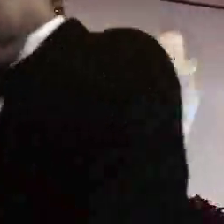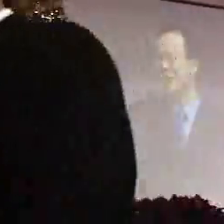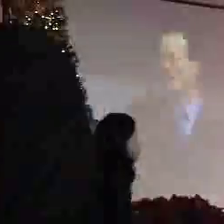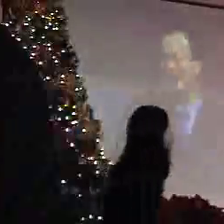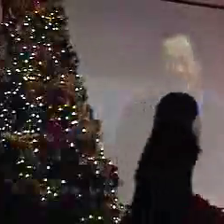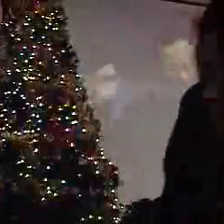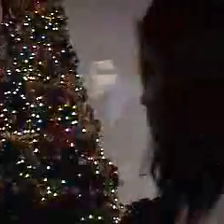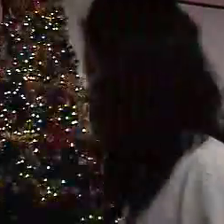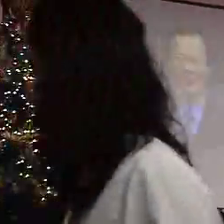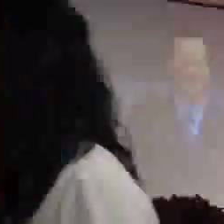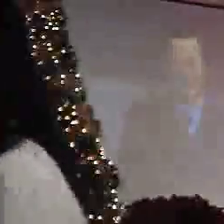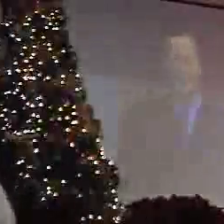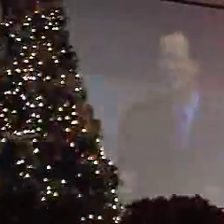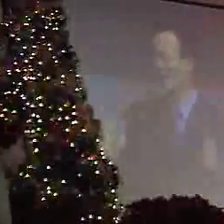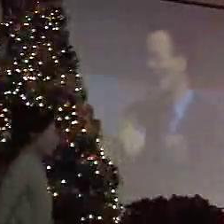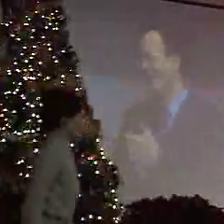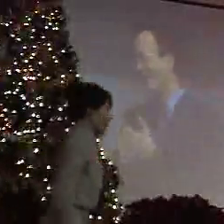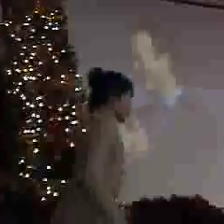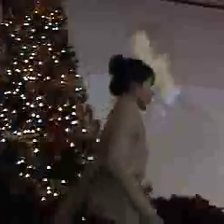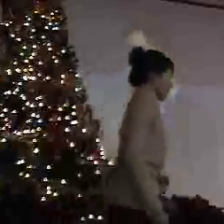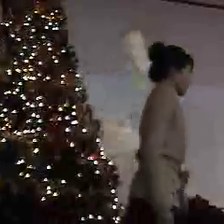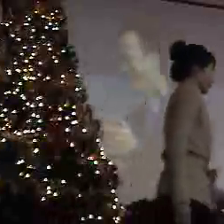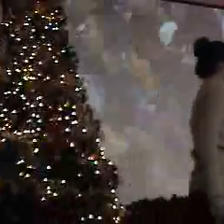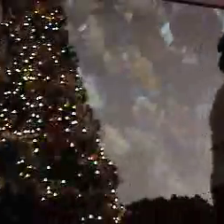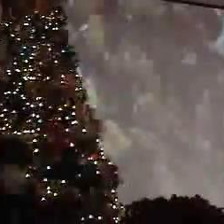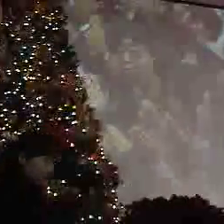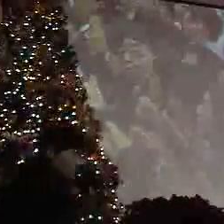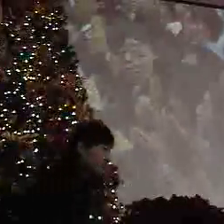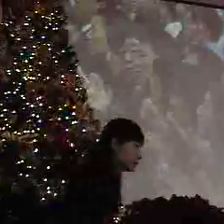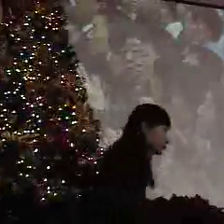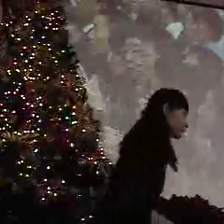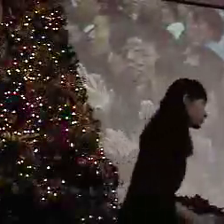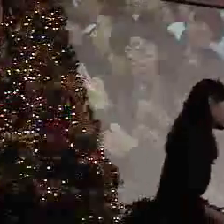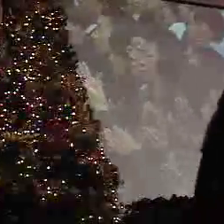이름으로 축복합니다. 다시 한번 경배의 박수 드립니다.